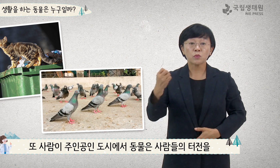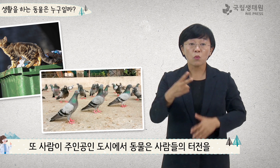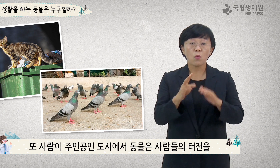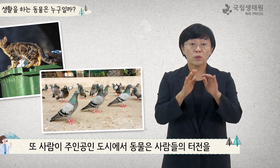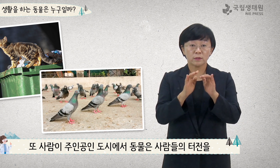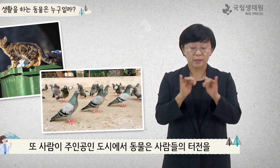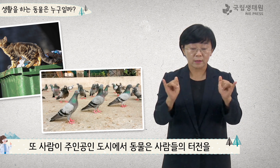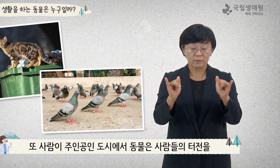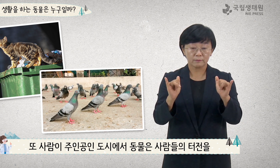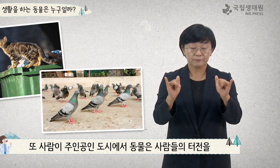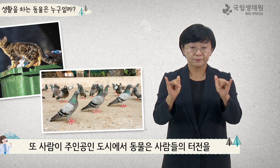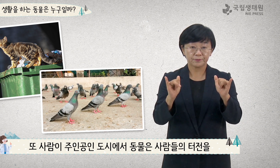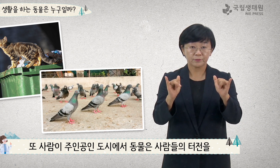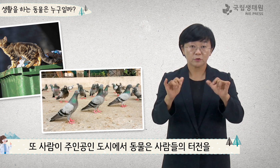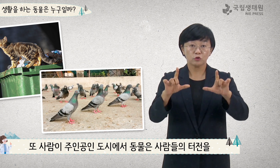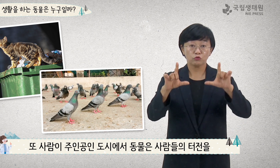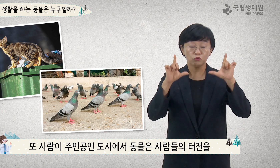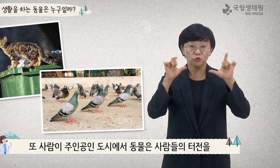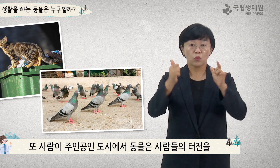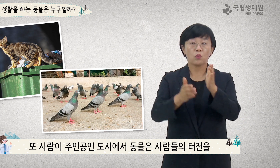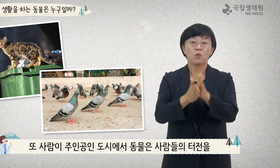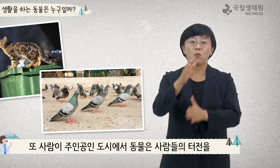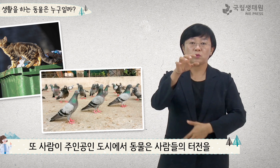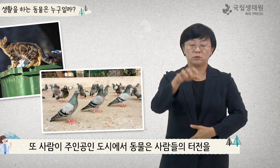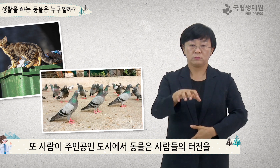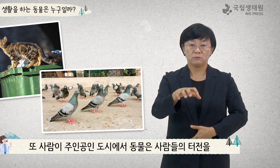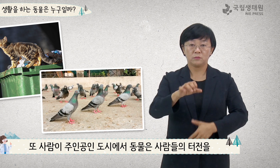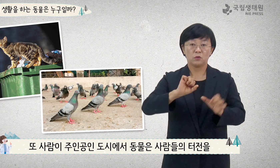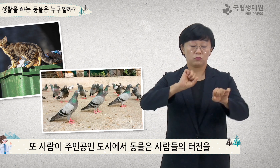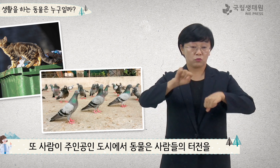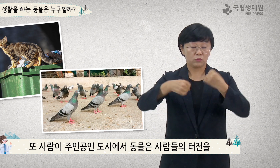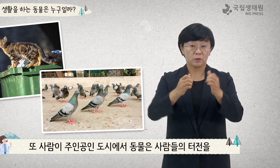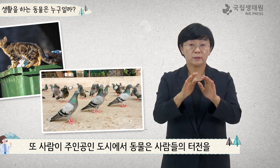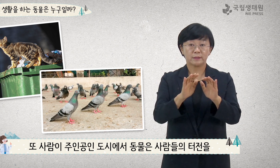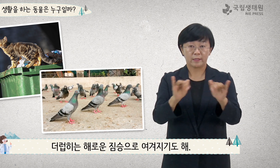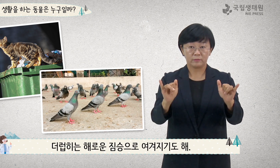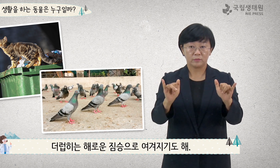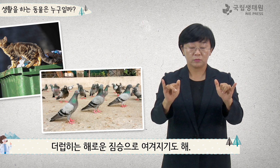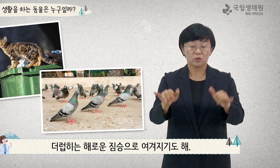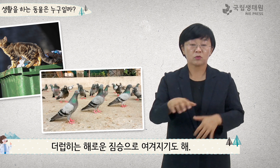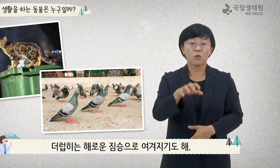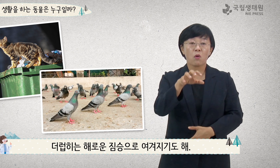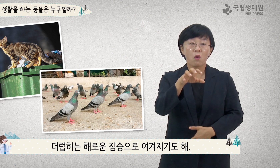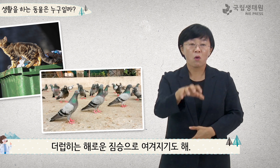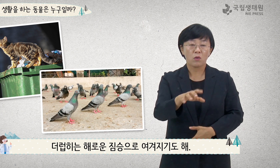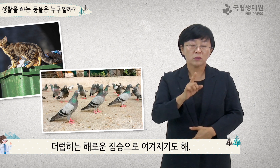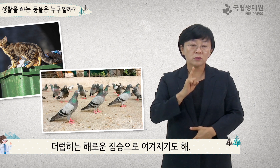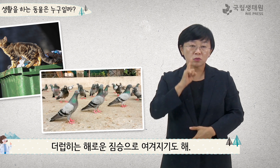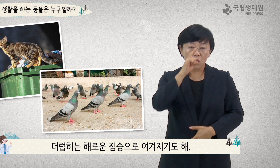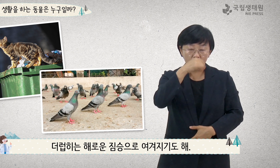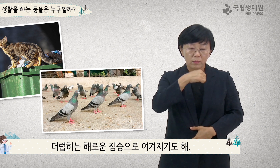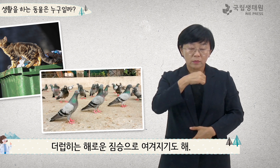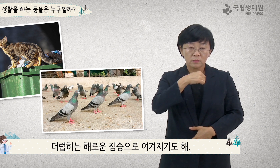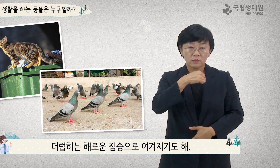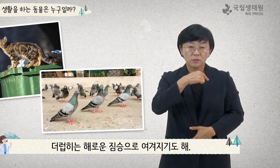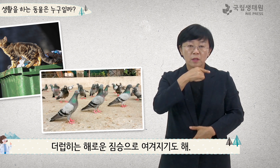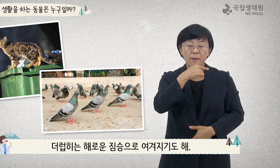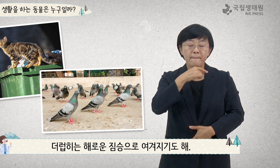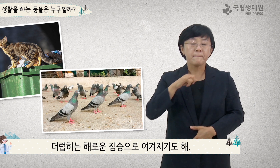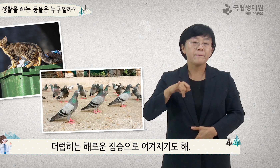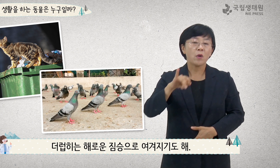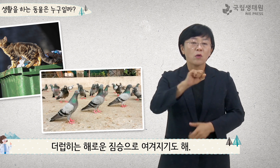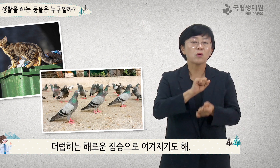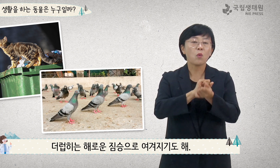또 사람이 주인공인 도시에서 동물은 사람들의 터전을 더럽히는 해로운 짐승으로 여겨지기도